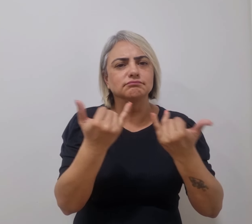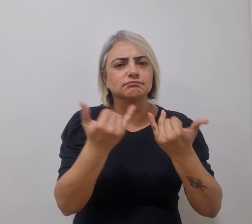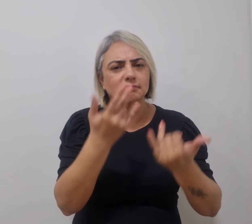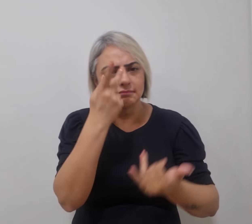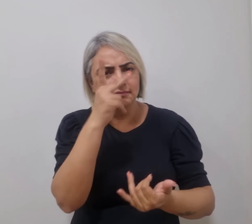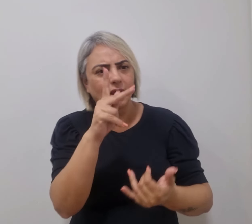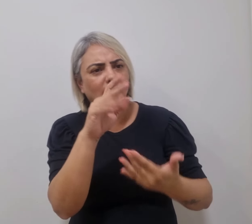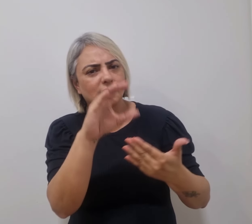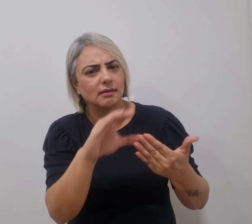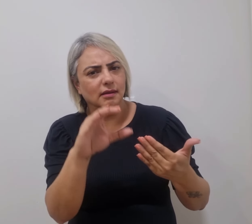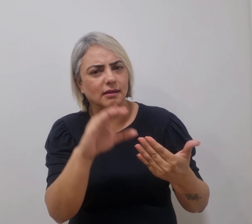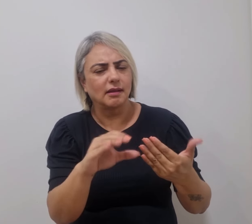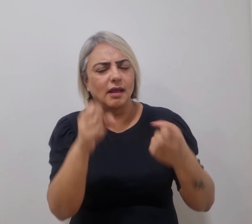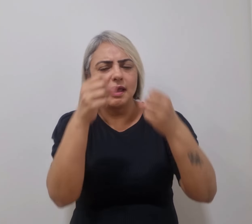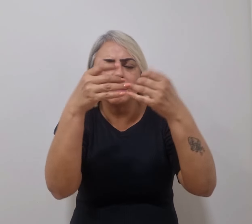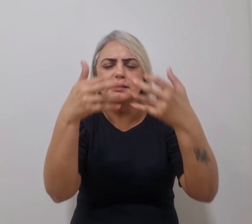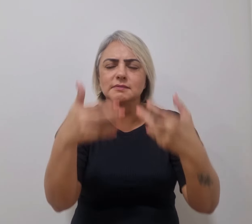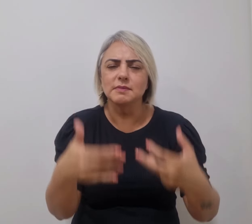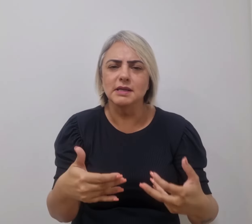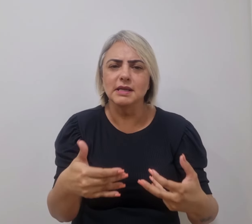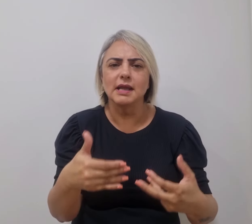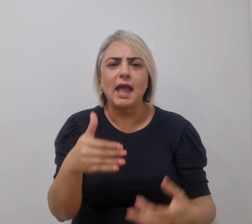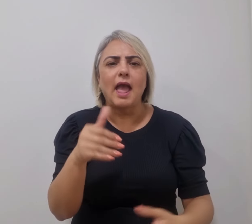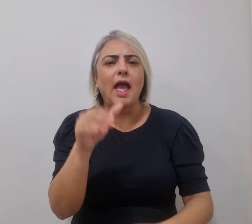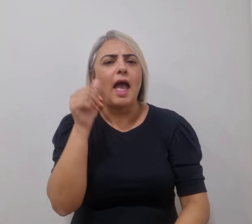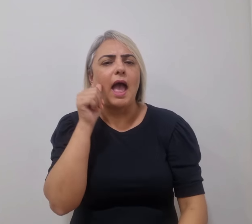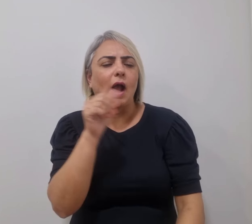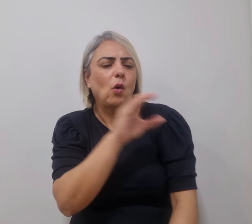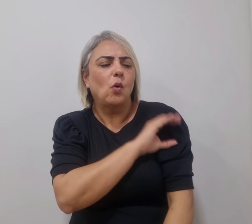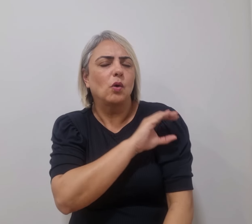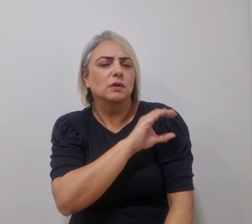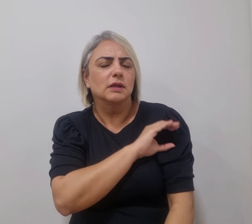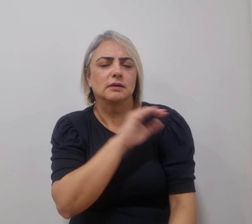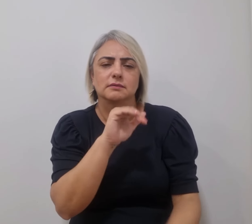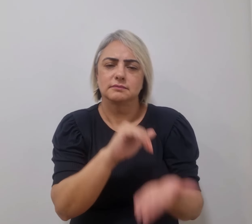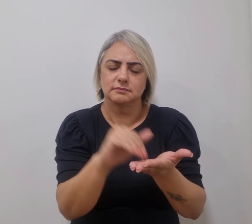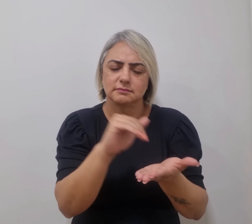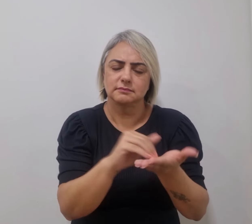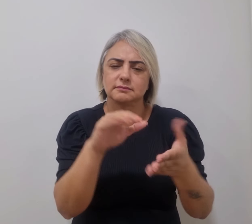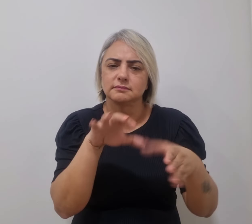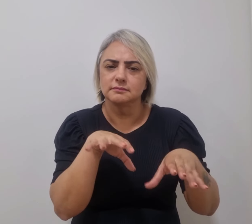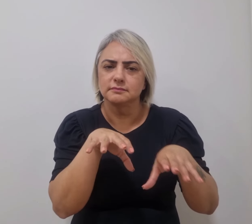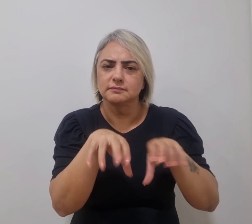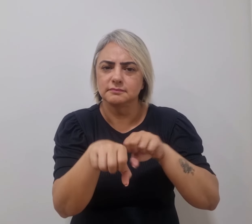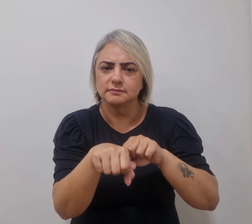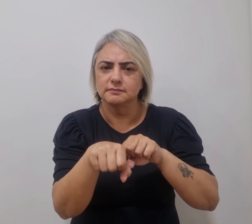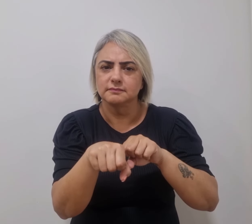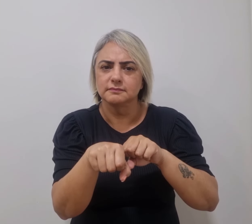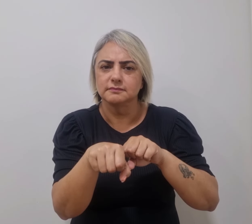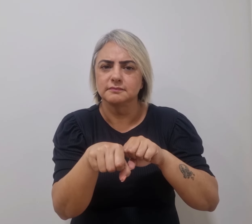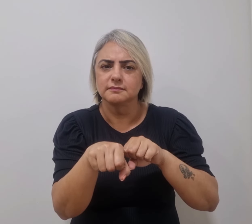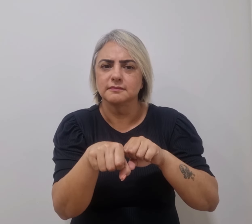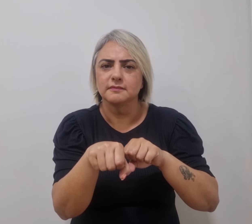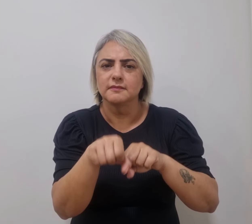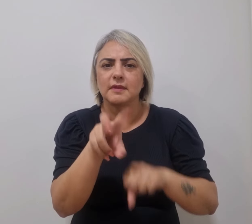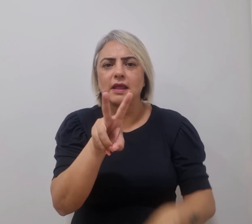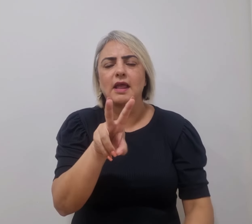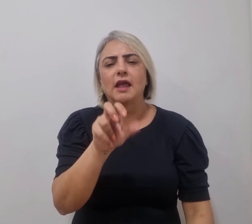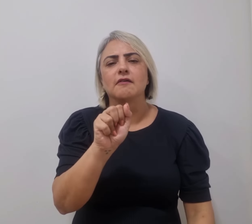Explica a coordenadora da Secretaria de Formação Sindical, Vanilse Diniz,